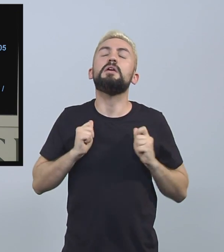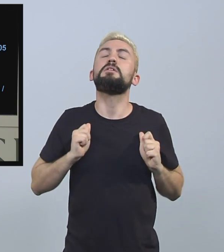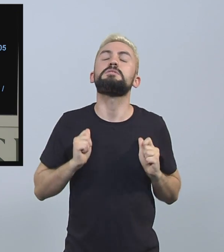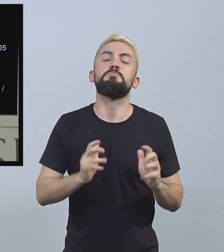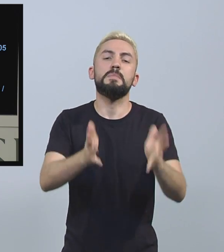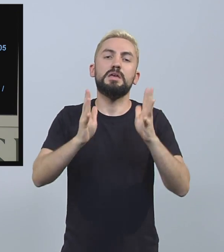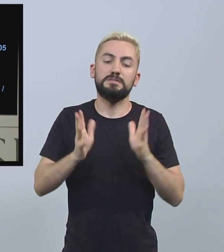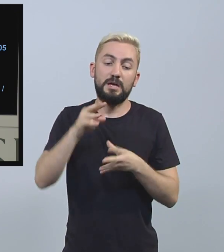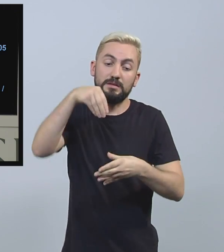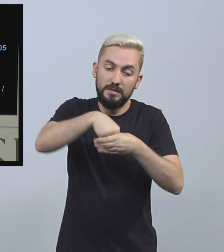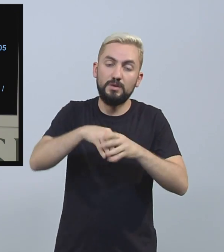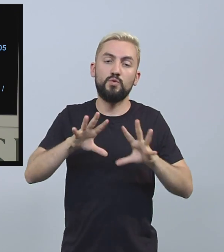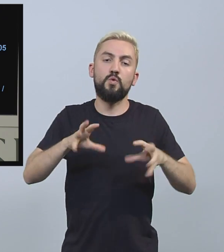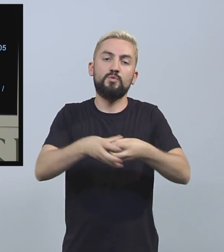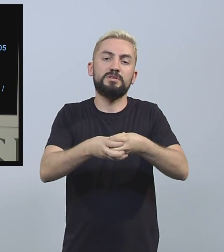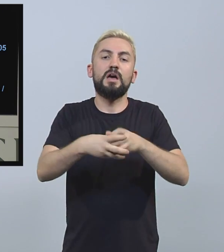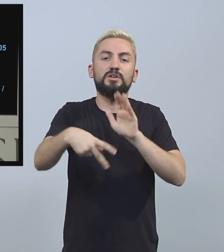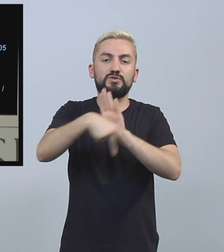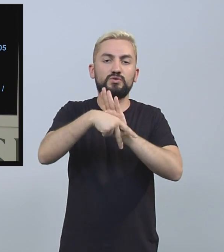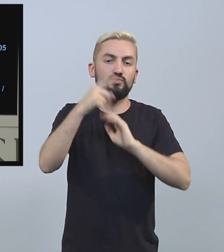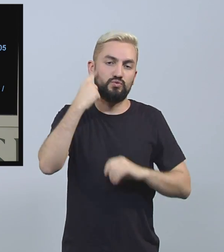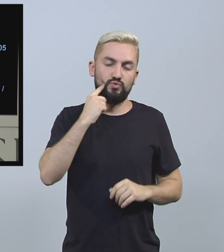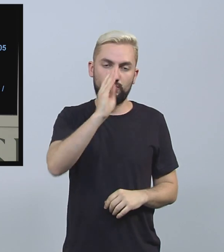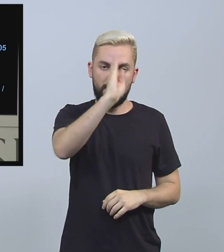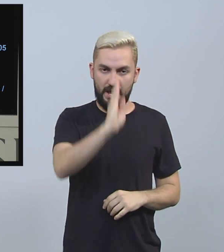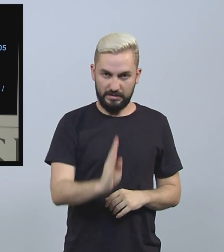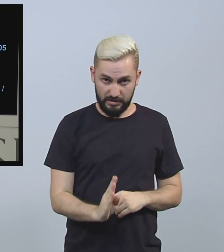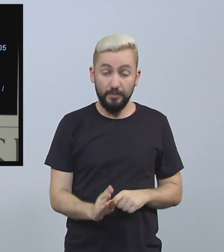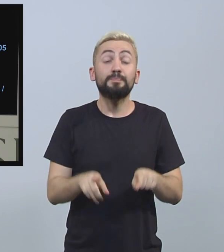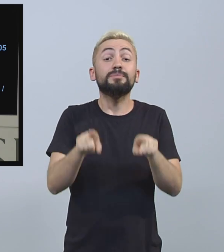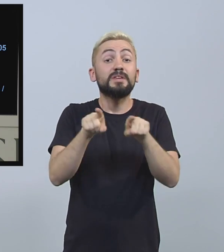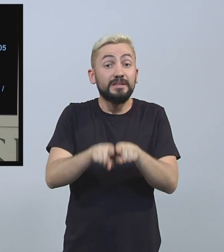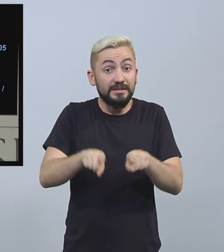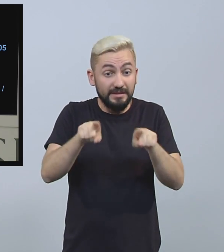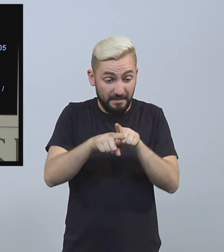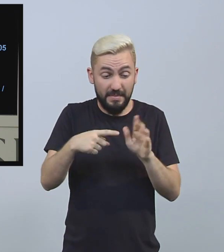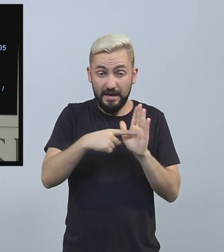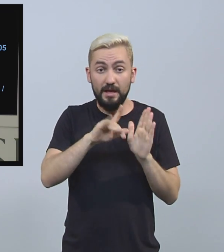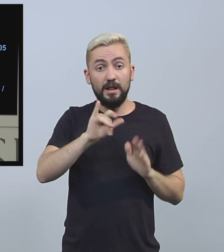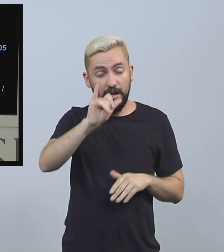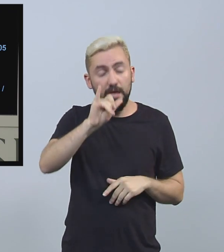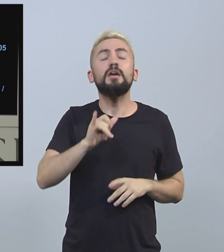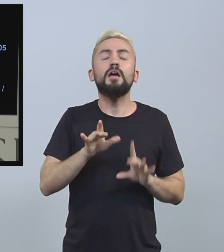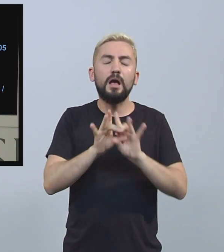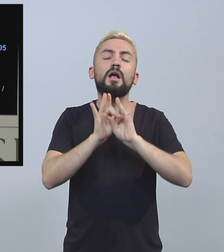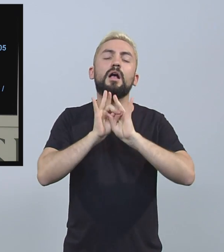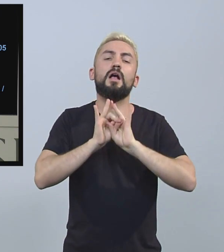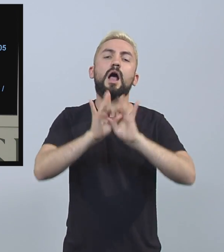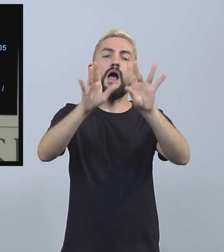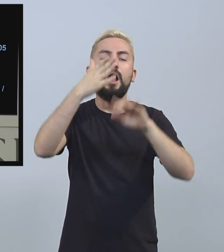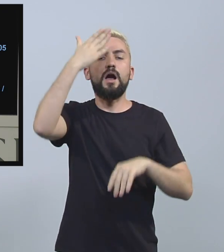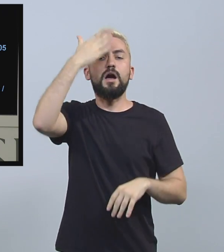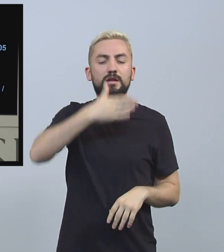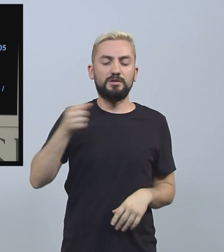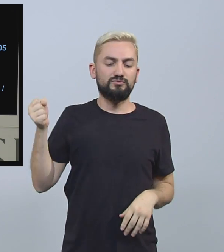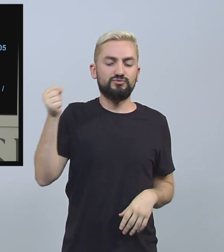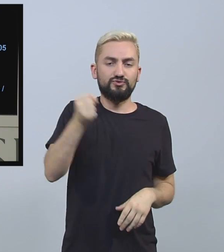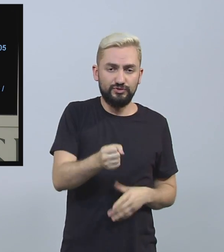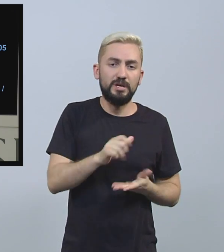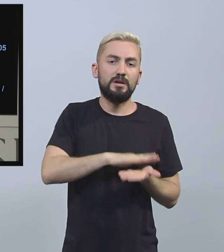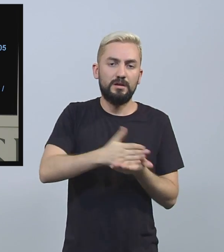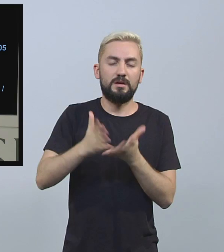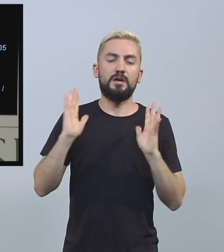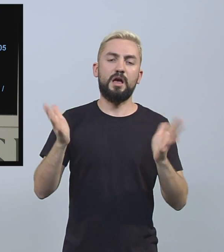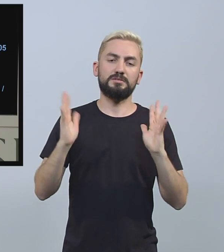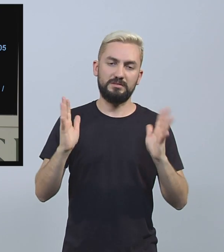surdas brasileiras e também se garante o direito dos surdos à acessibilidade da informação através da sua língua e